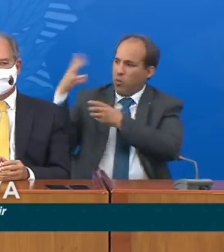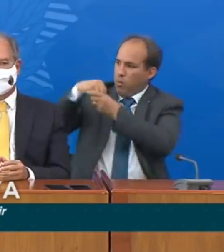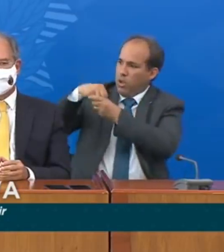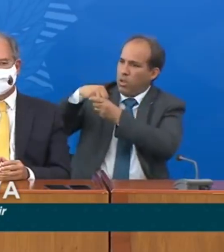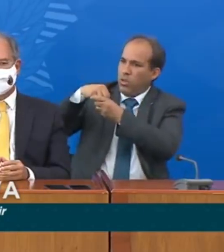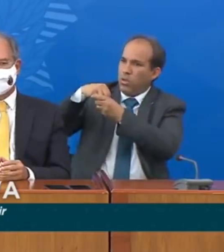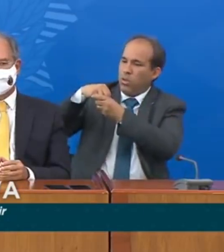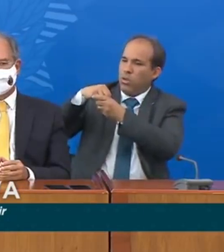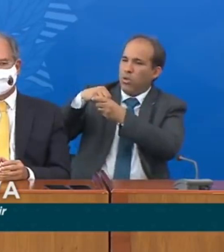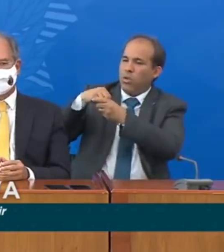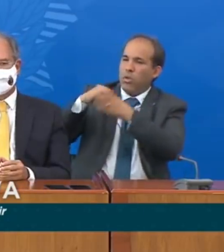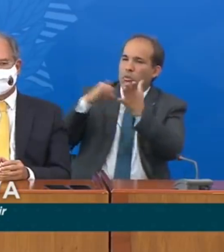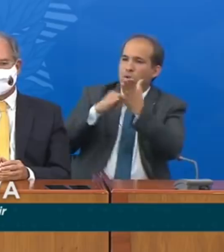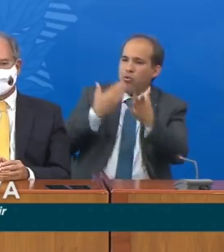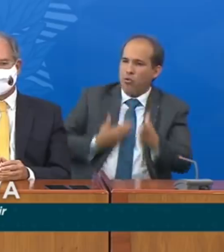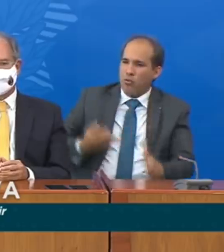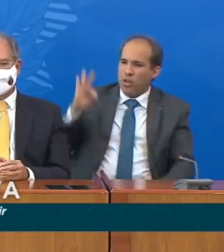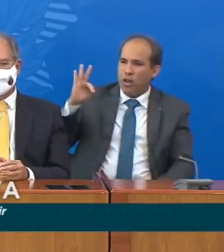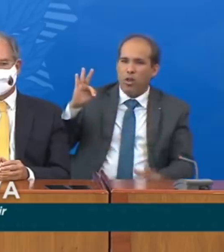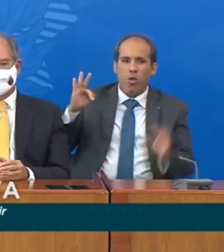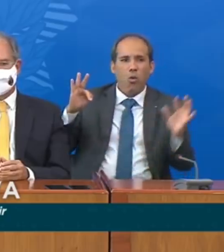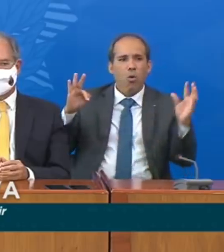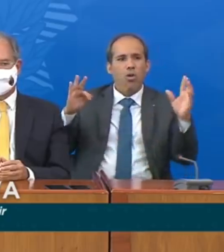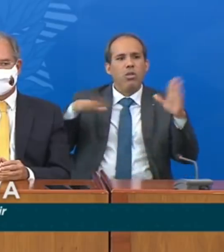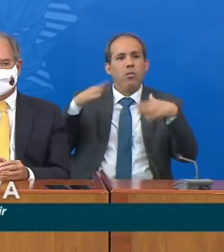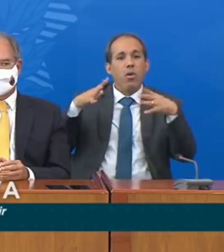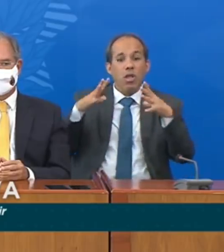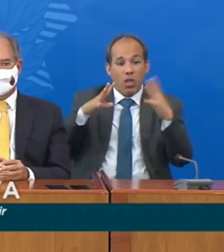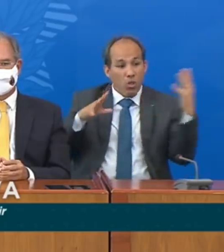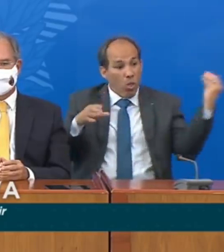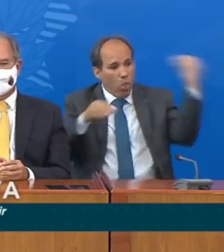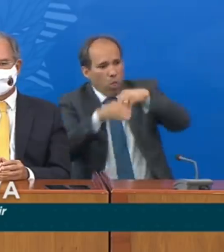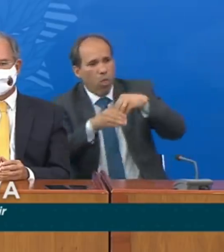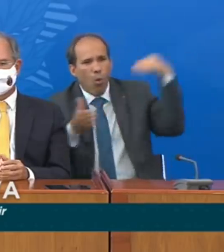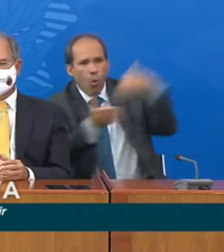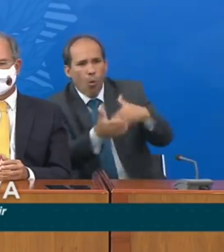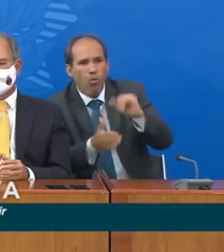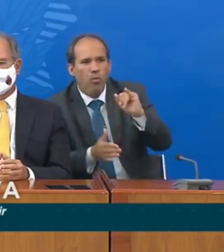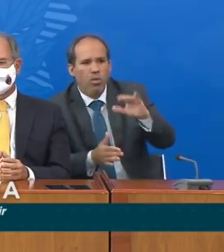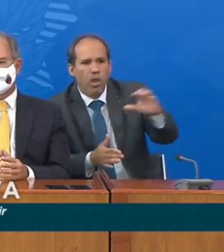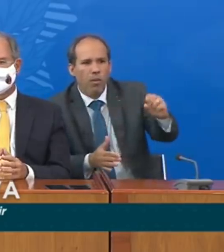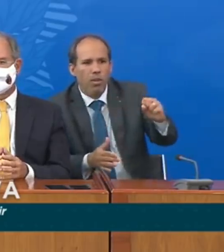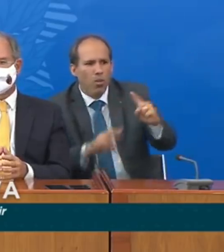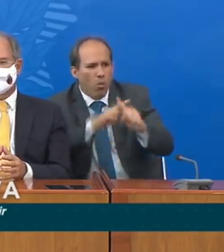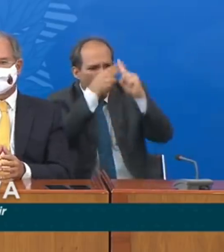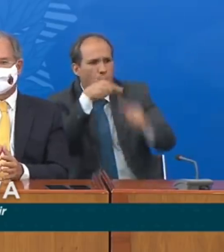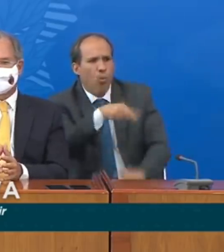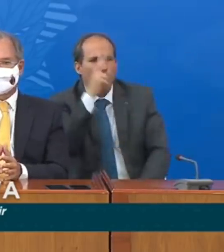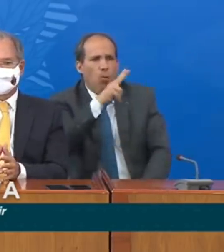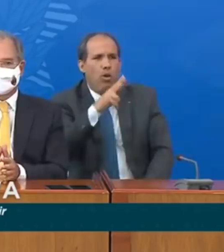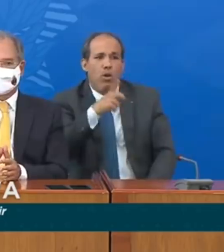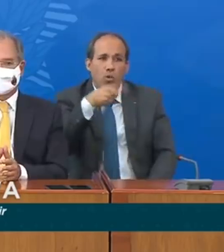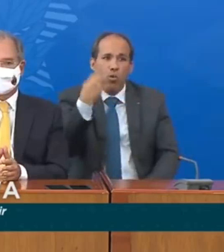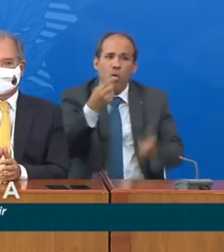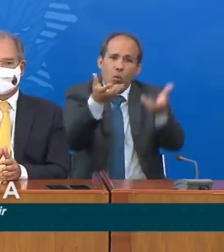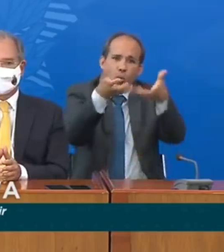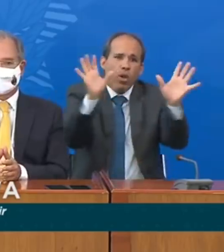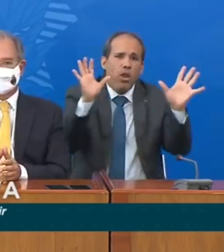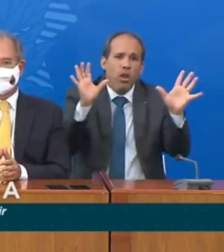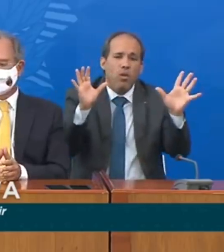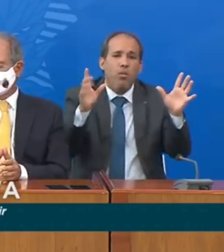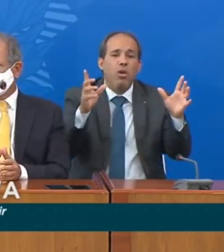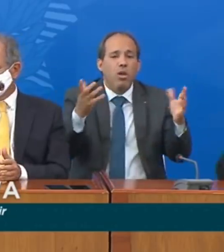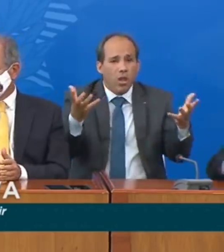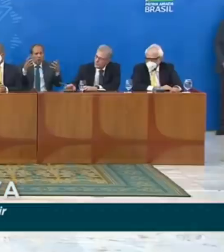bitributação. E nós não queremos isso, acho que ninguém quer isso daí. Nós queremos é transparência e previsibilidade.